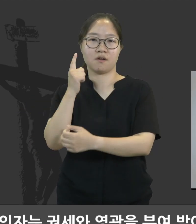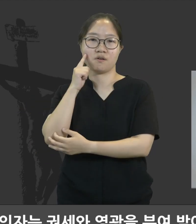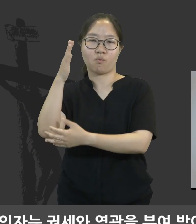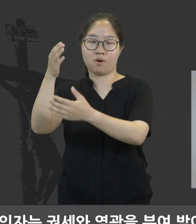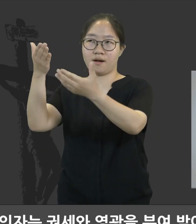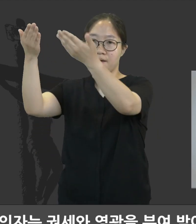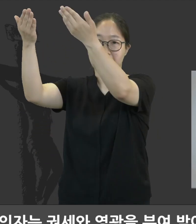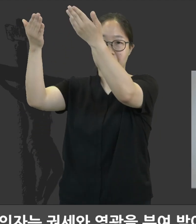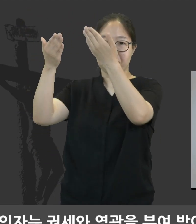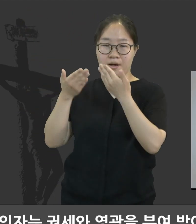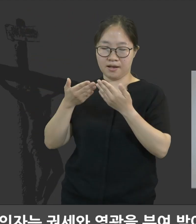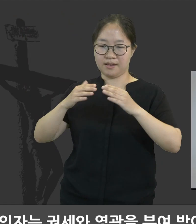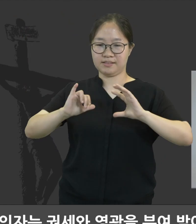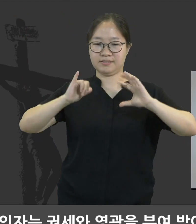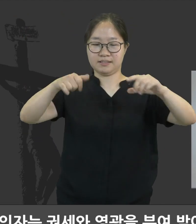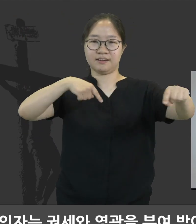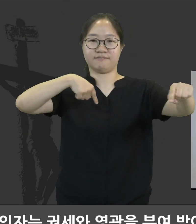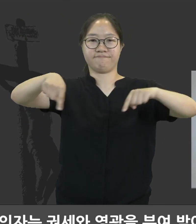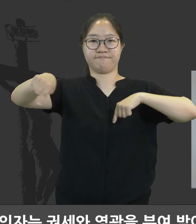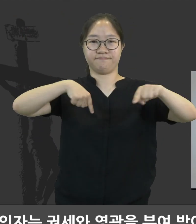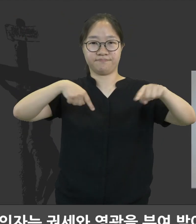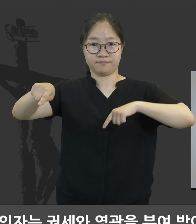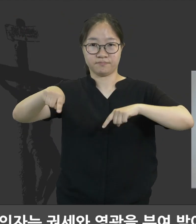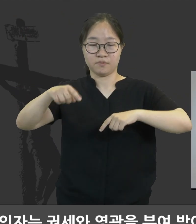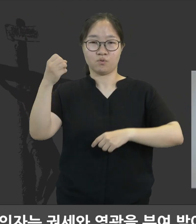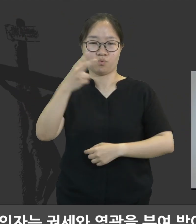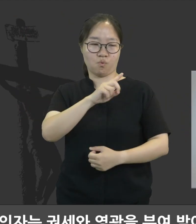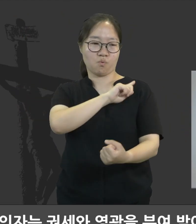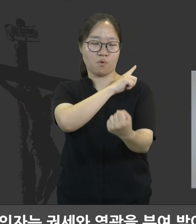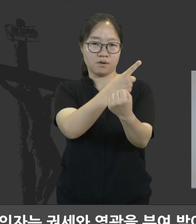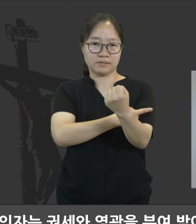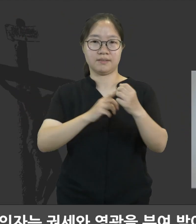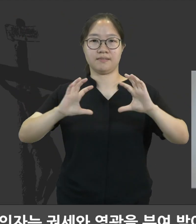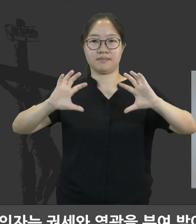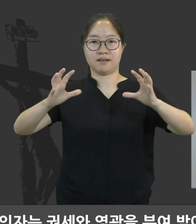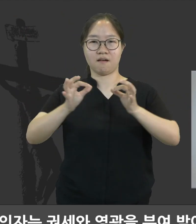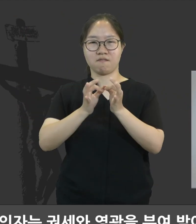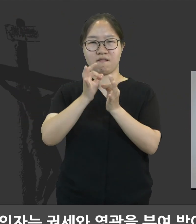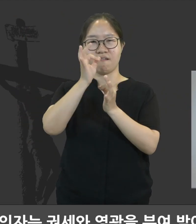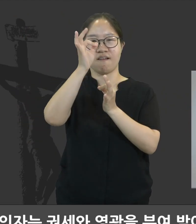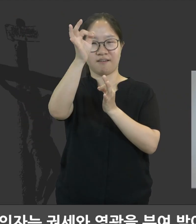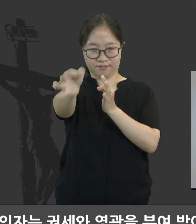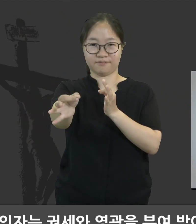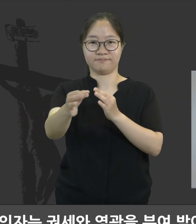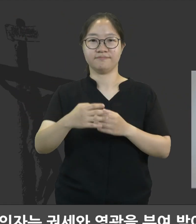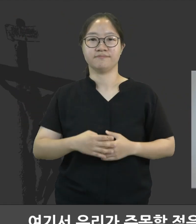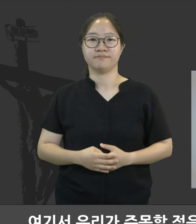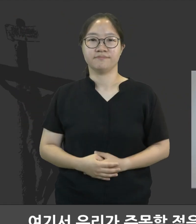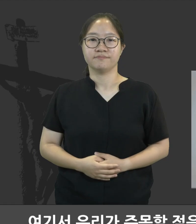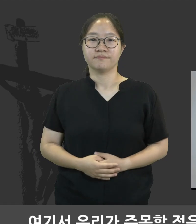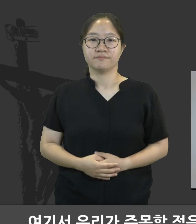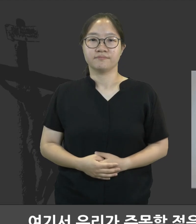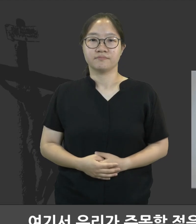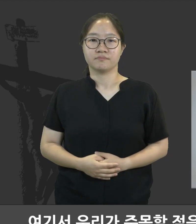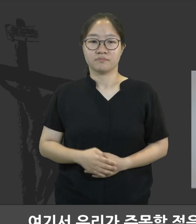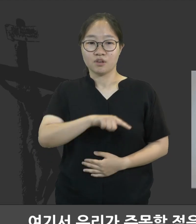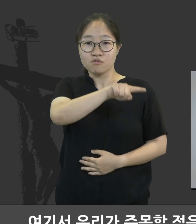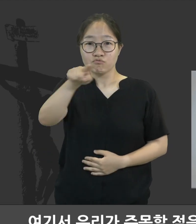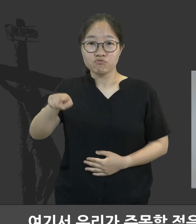다스리실 것이며 그의 권세와 나라는 영원할 것입니다. 여기서 우리가 주목할